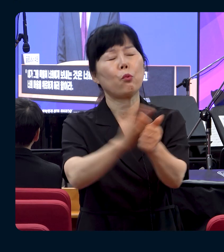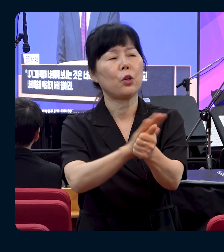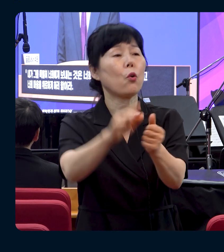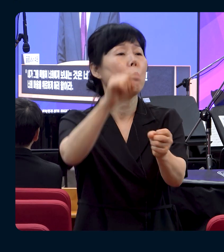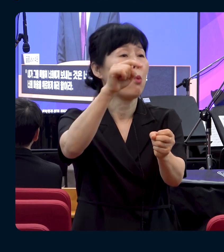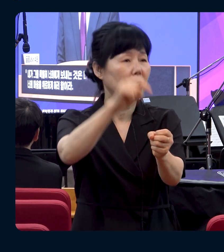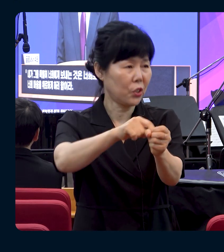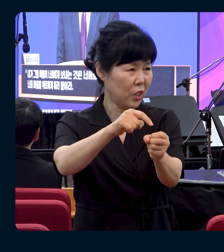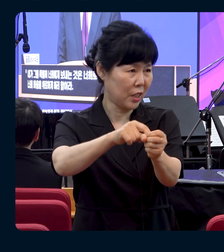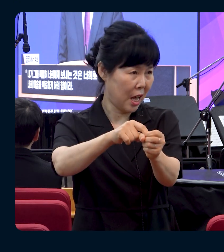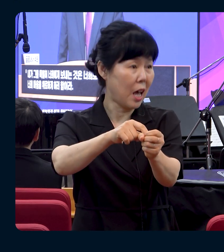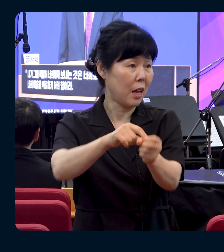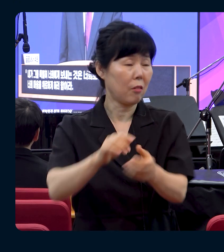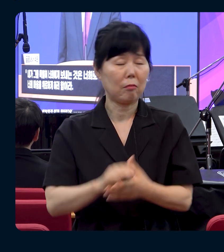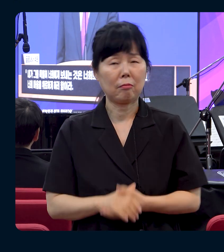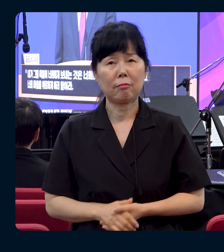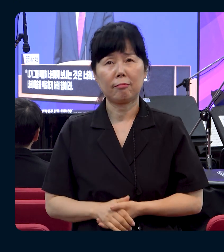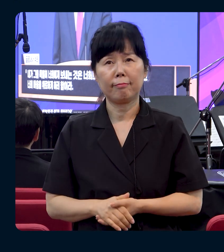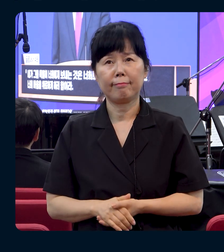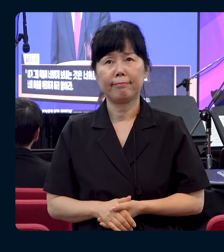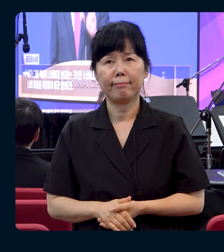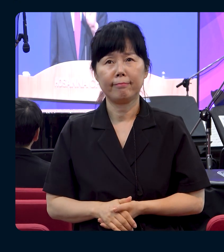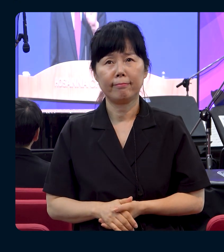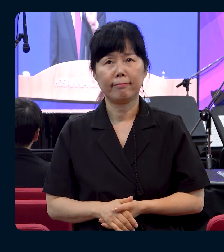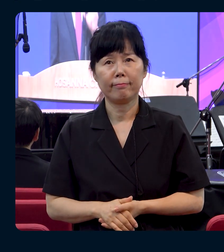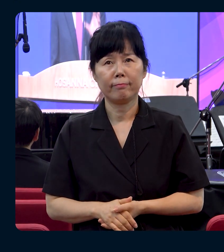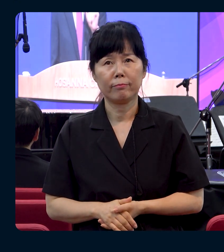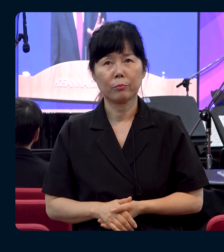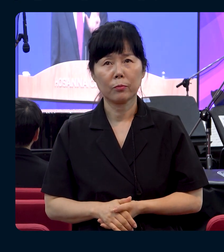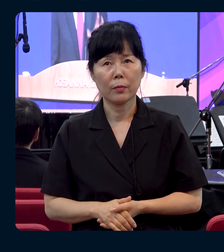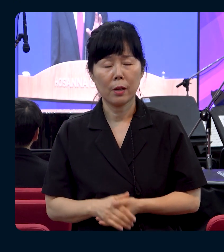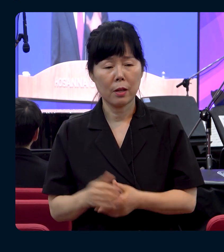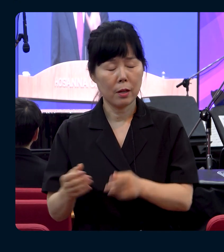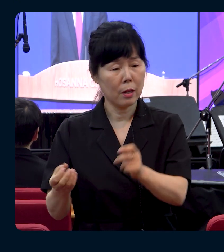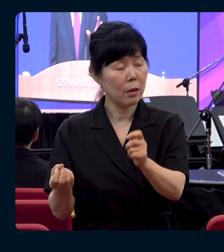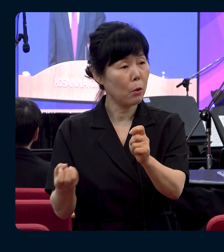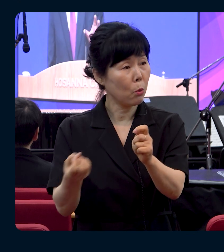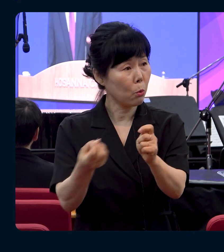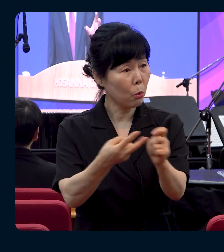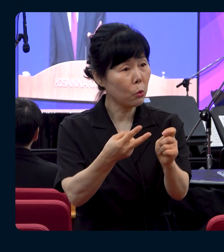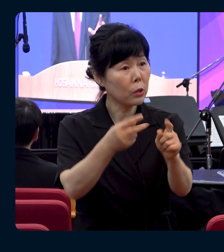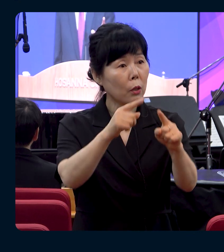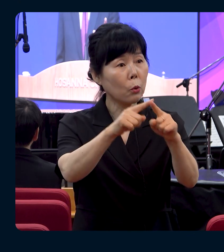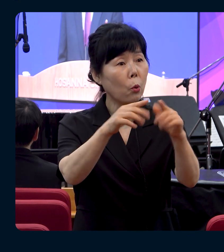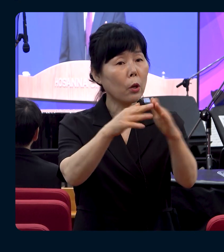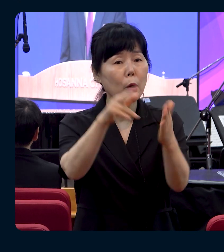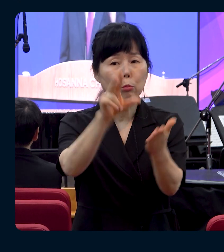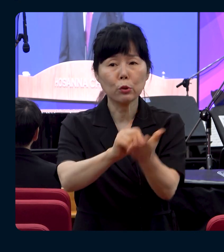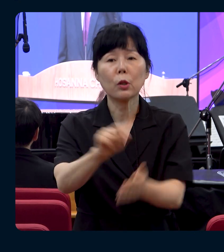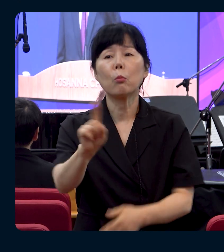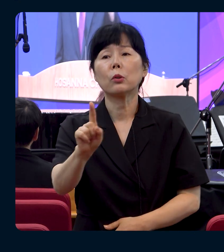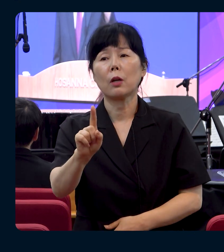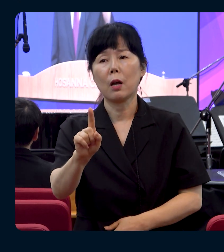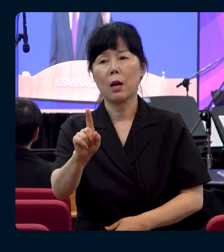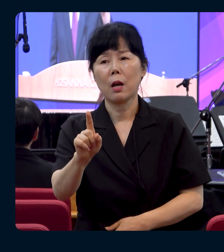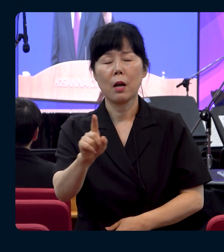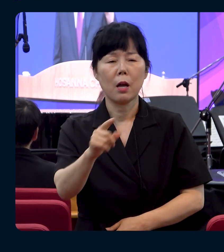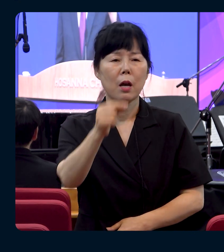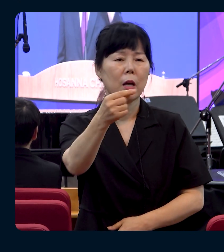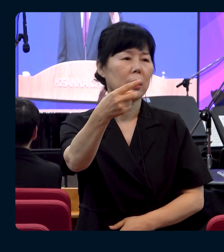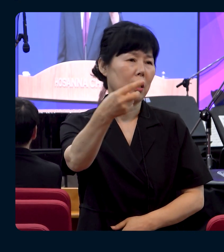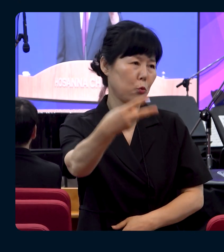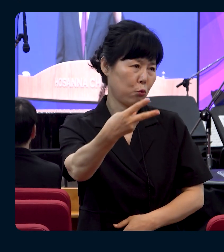말씀이 나오고 있는 겁니다. 자, 골로새 교회 문제가 뭐였느냐? 두 가지에